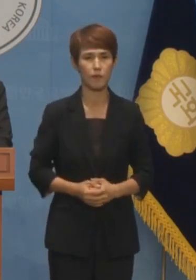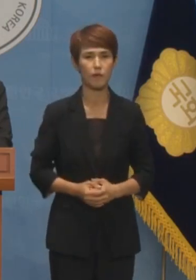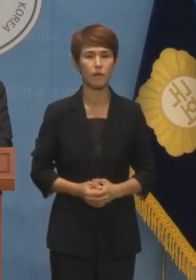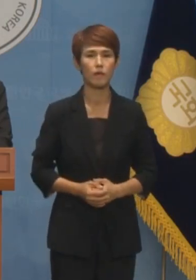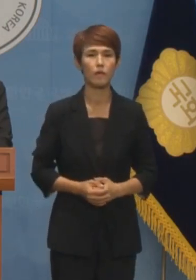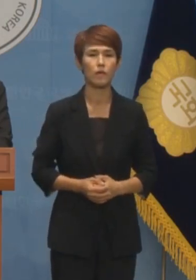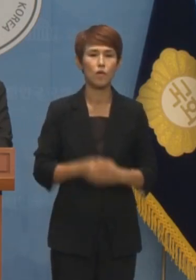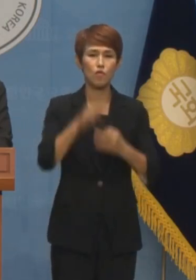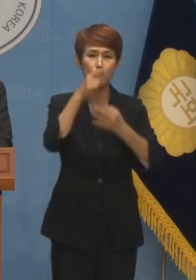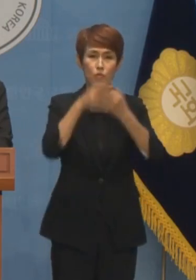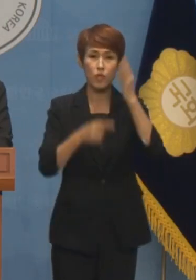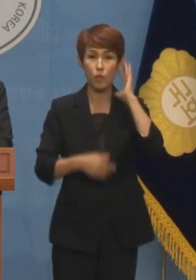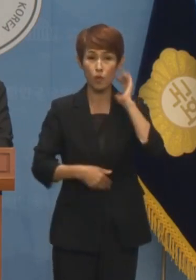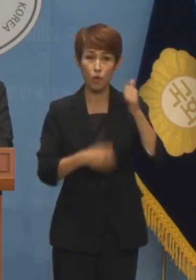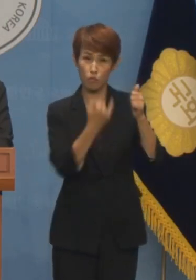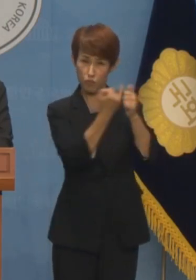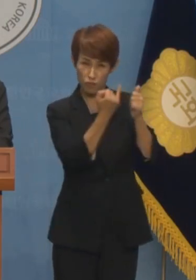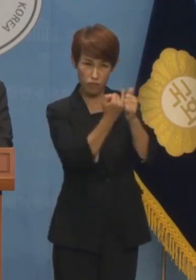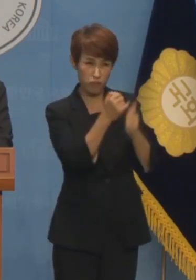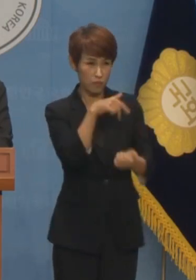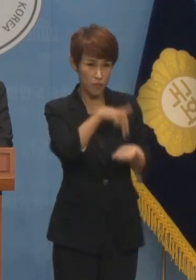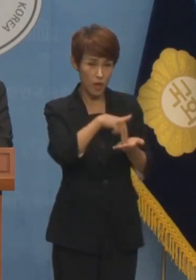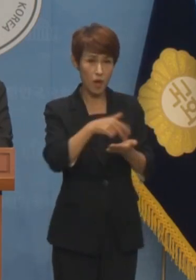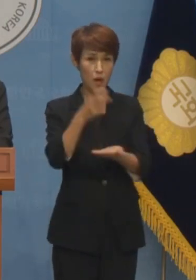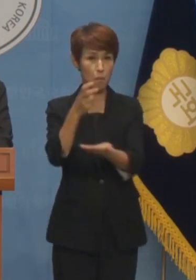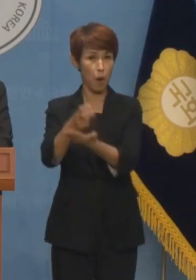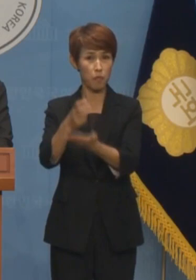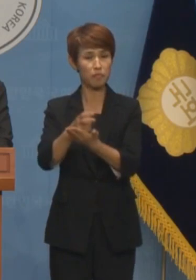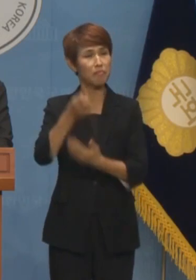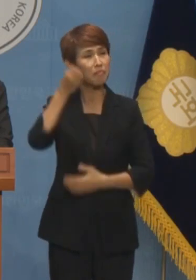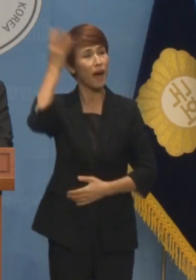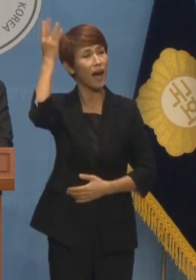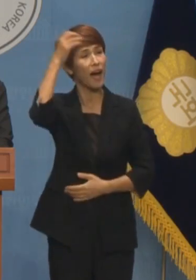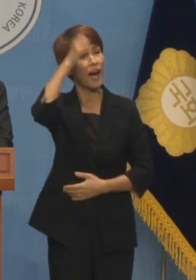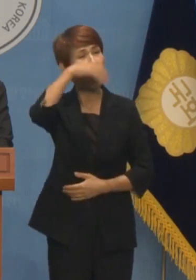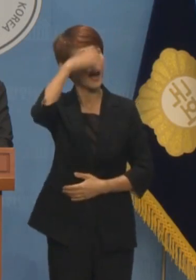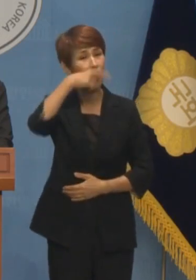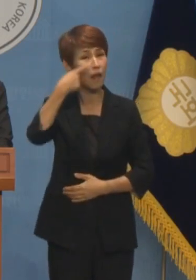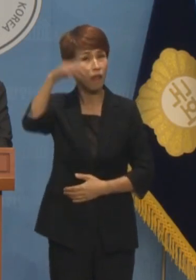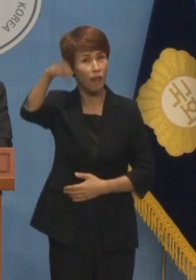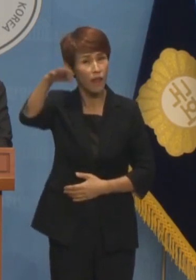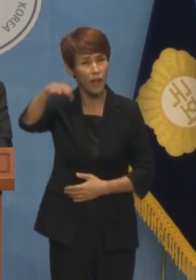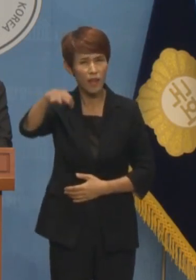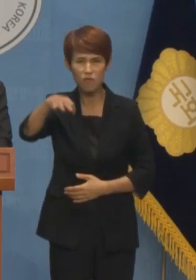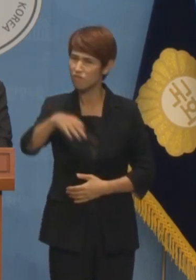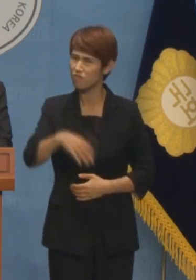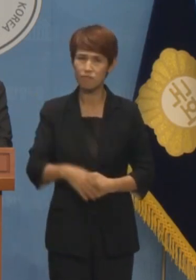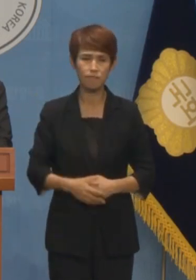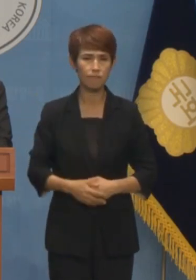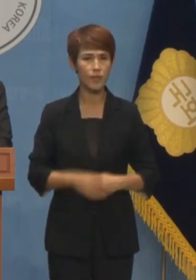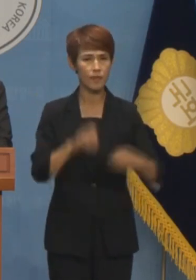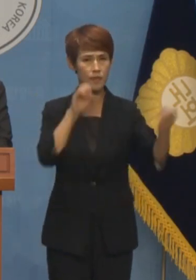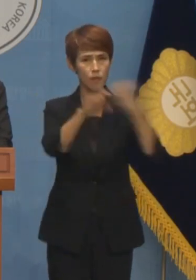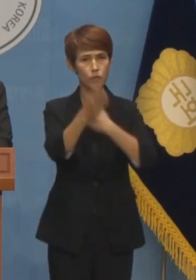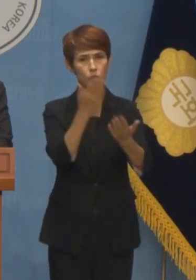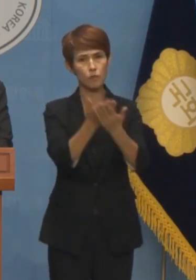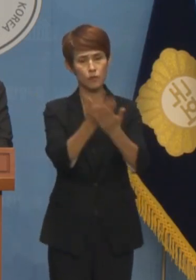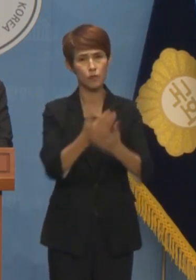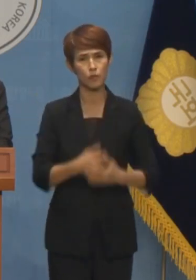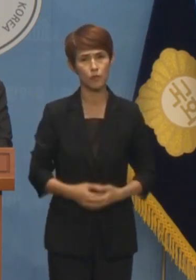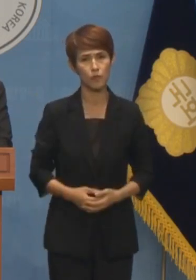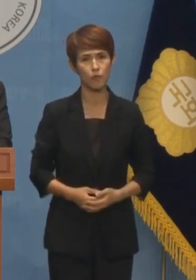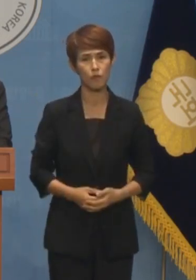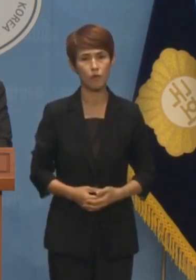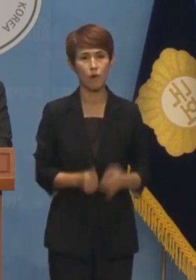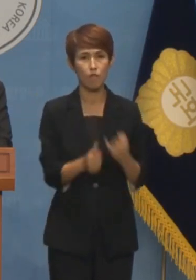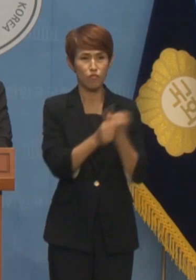윤석열 대통령 부부에게 법은 깜빡 잊어도 상관없는 하찮은 것인지 답해야 합니다.